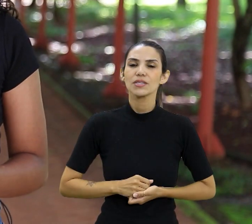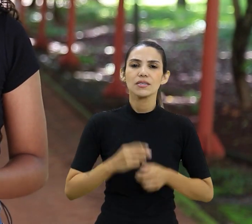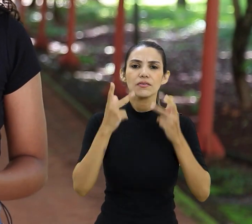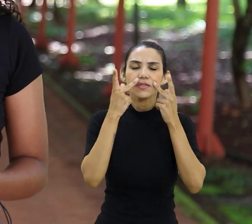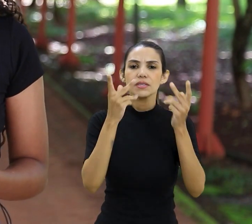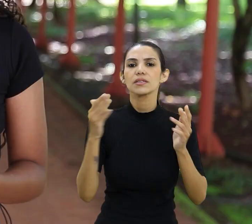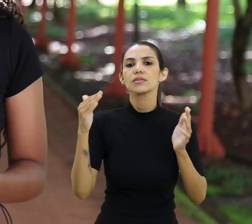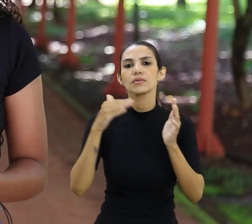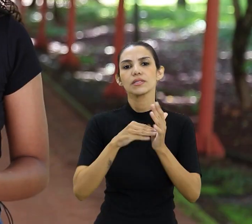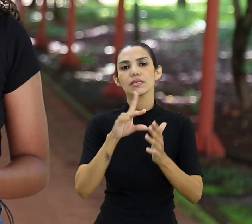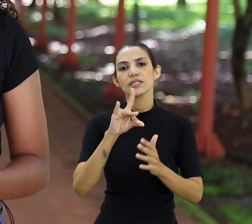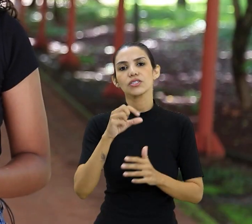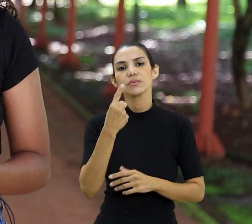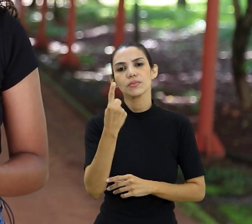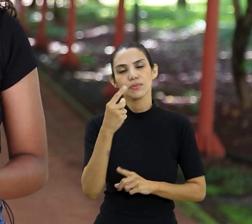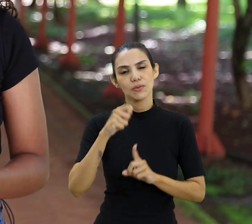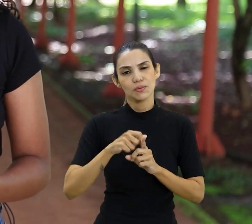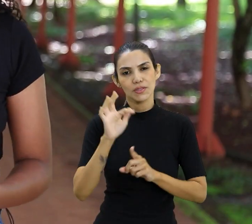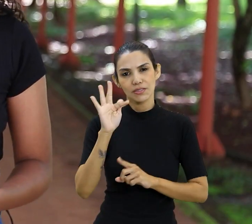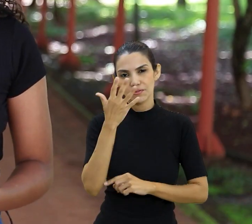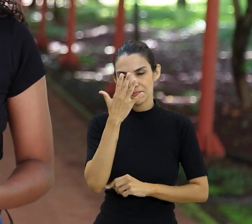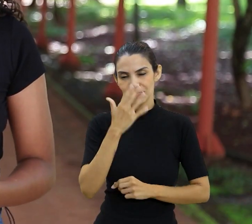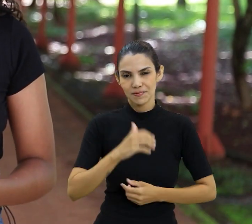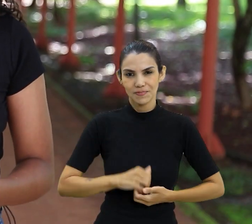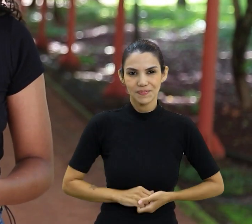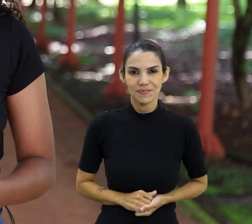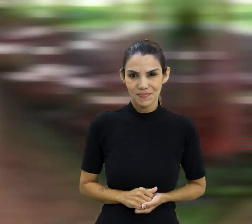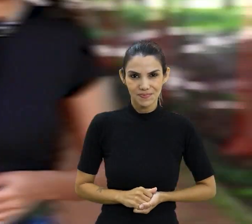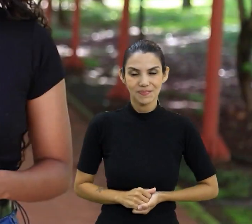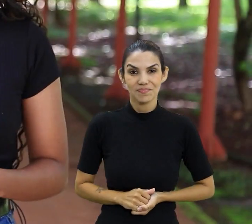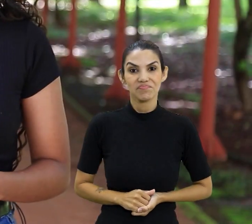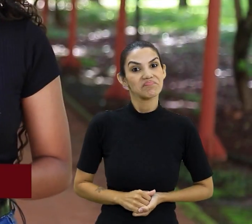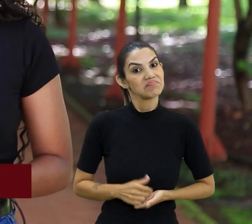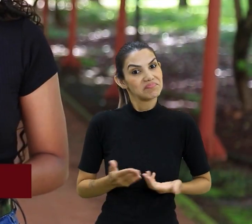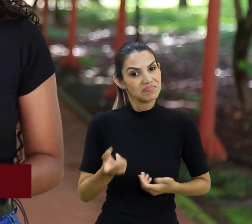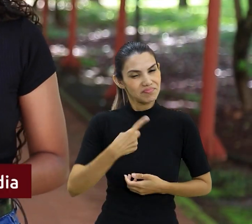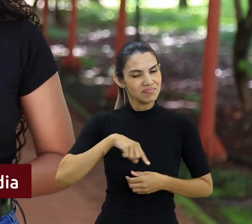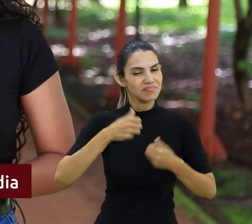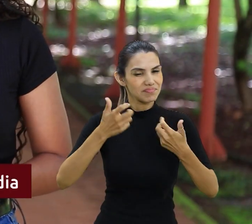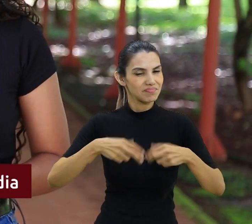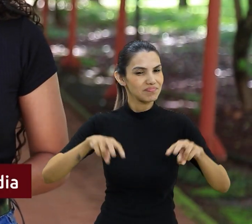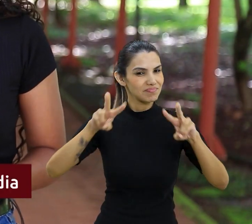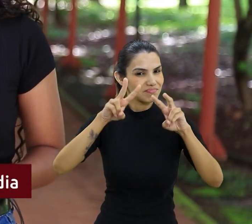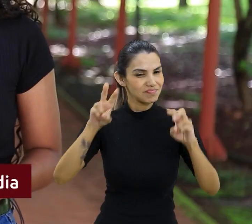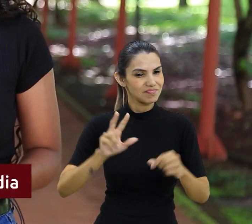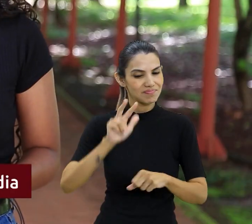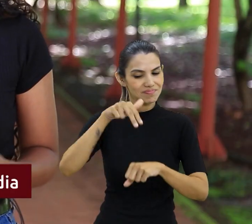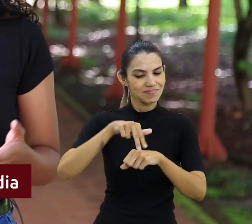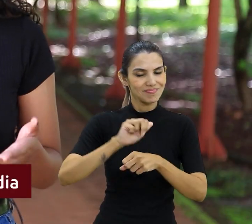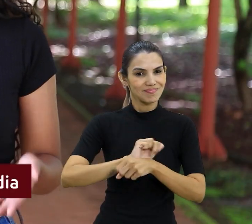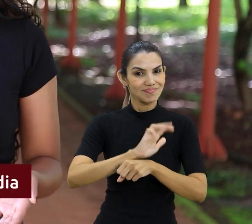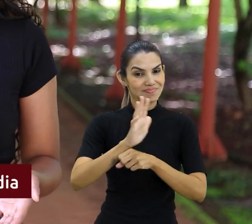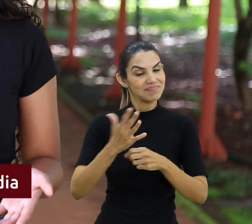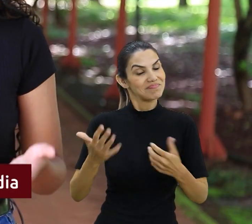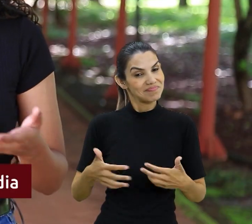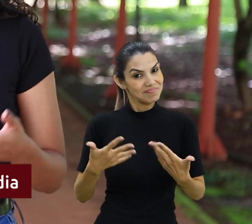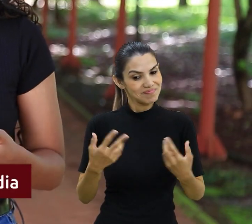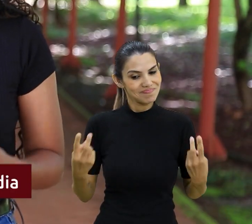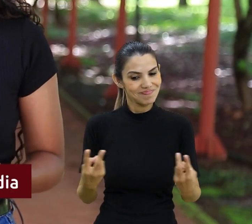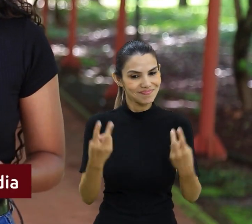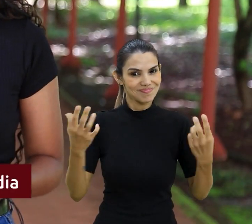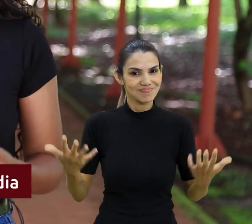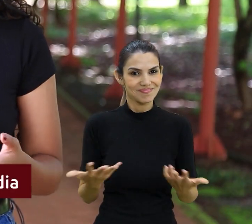de visitação termina apenas no dia 1º de fevereiro. Já que estamos falando das origens, nada melhor do que enaltecer